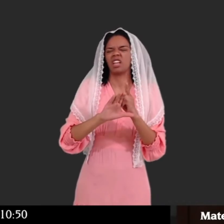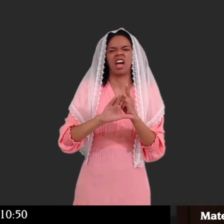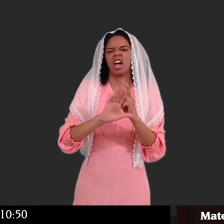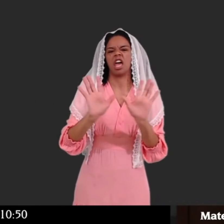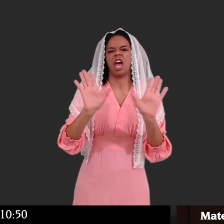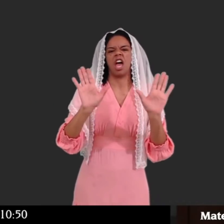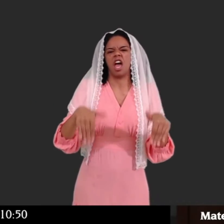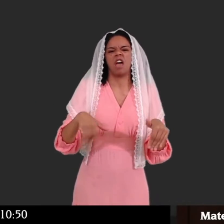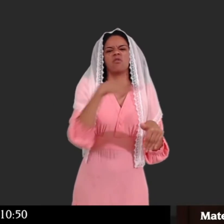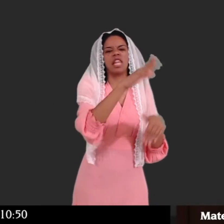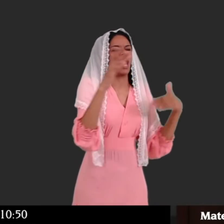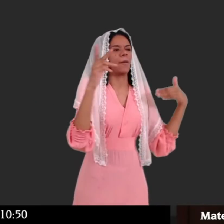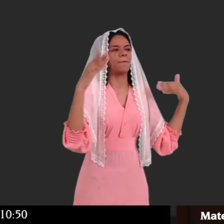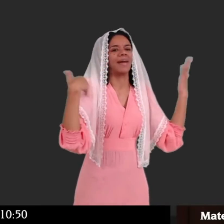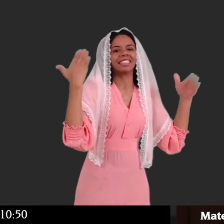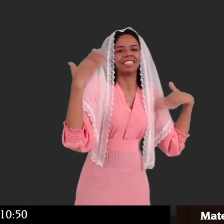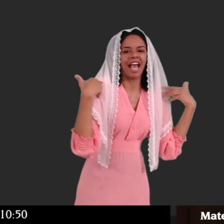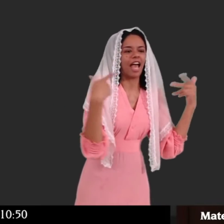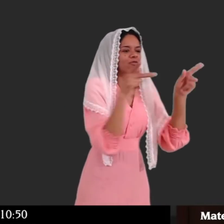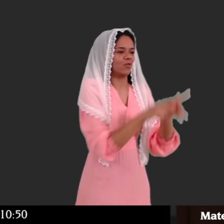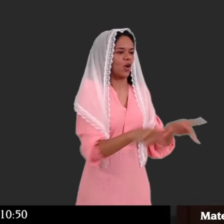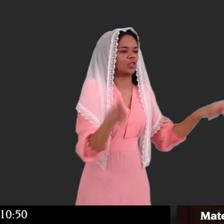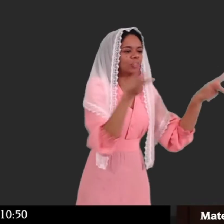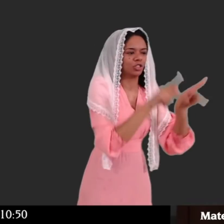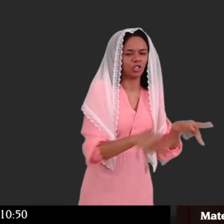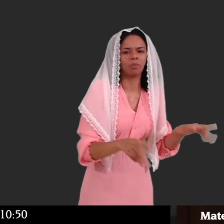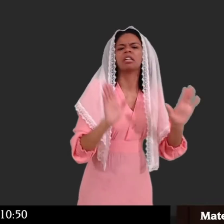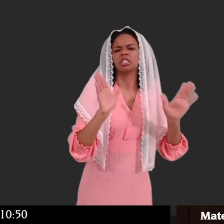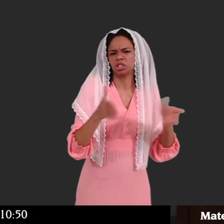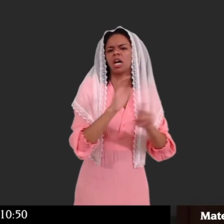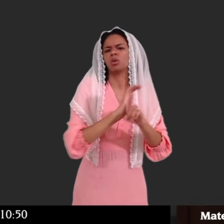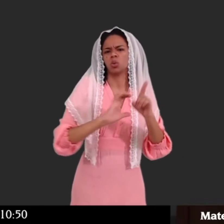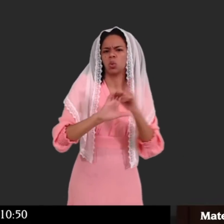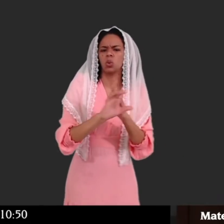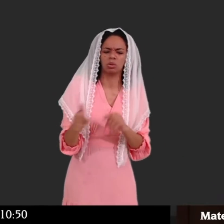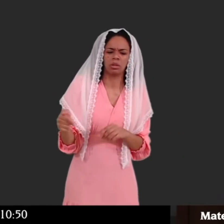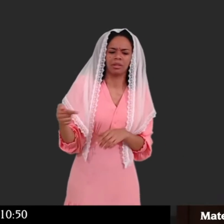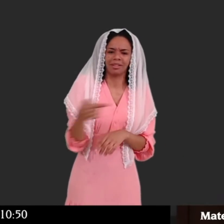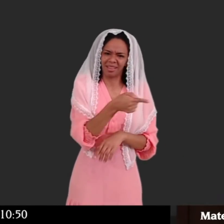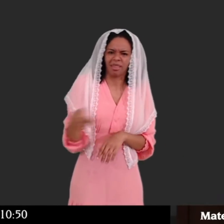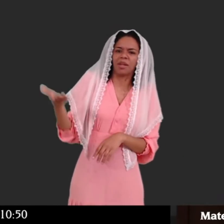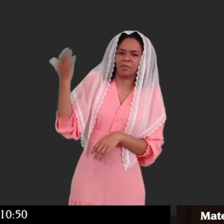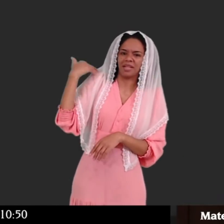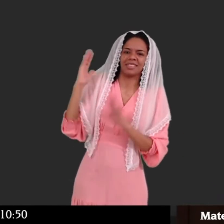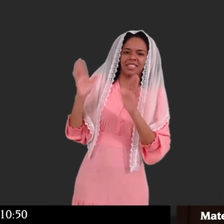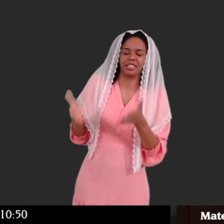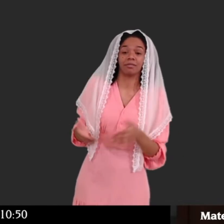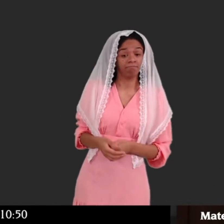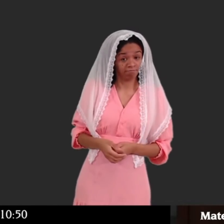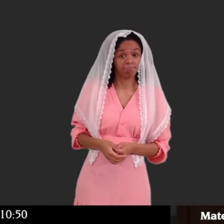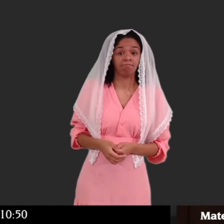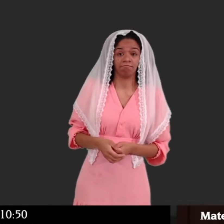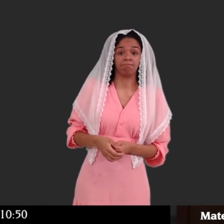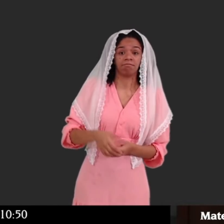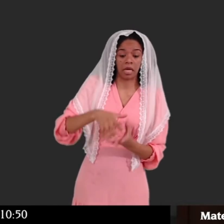eu já congreguei semana passada. Sabe o que nós podemos recitar? Provérbios: a alma farta pisa